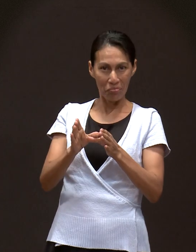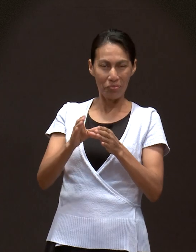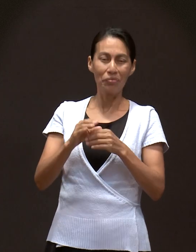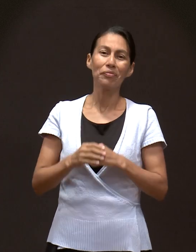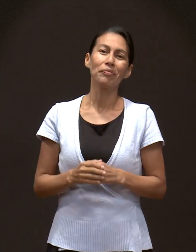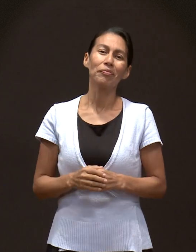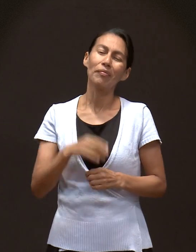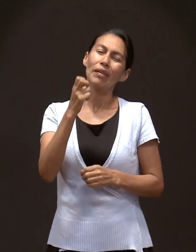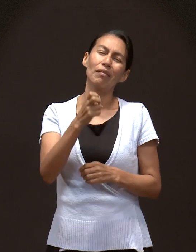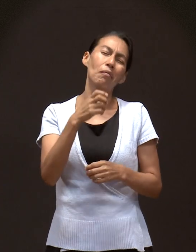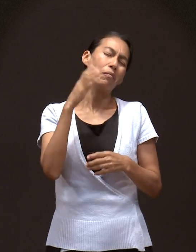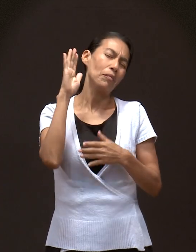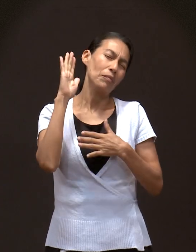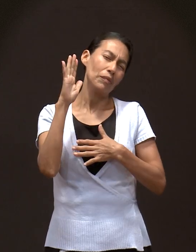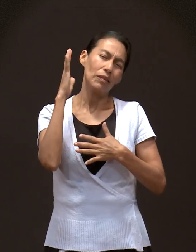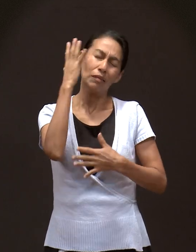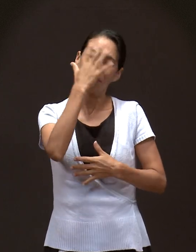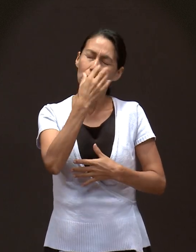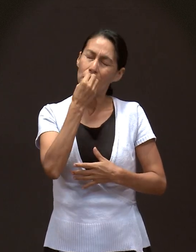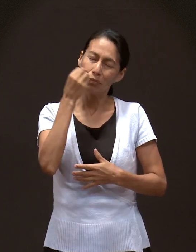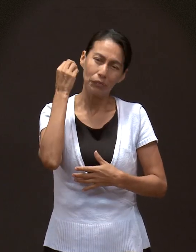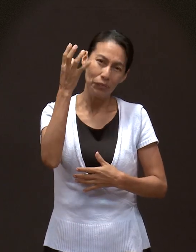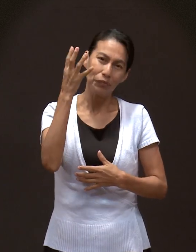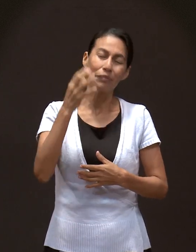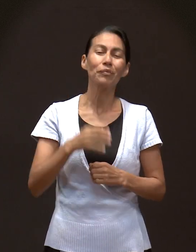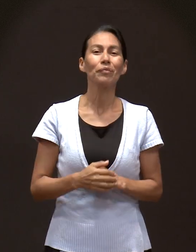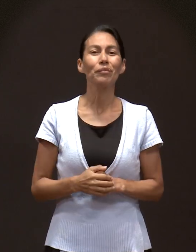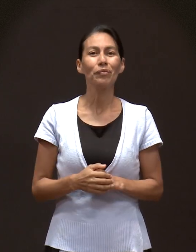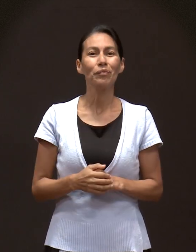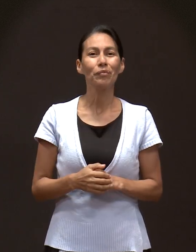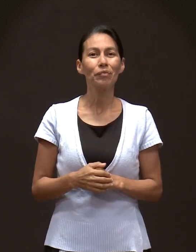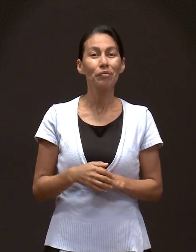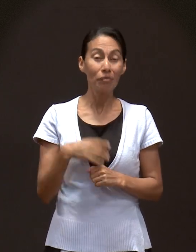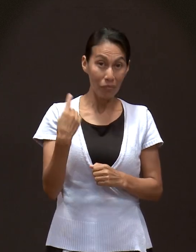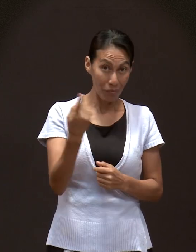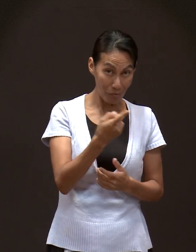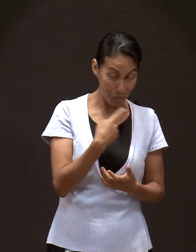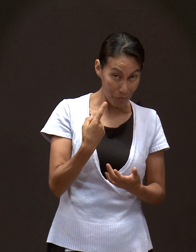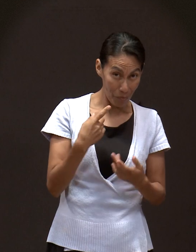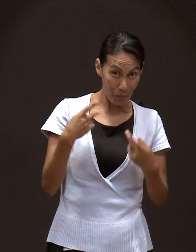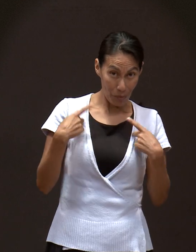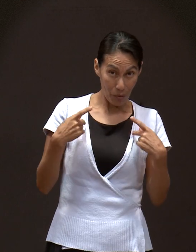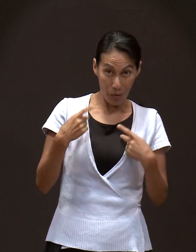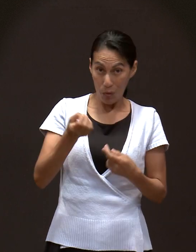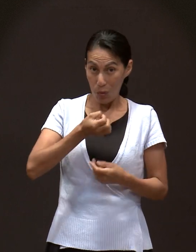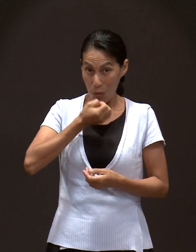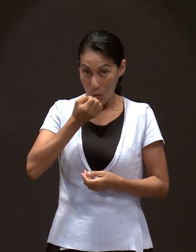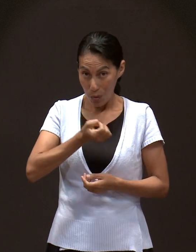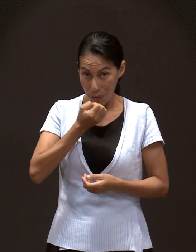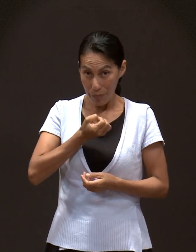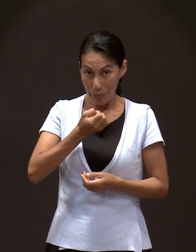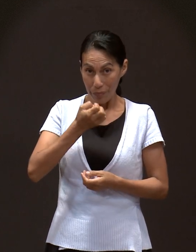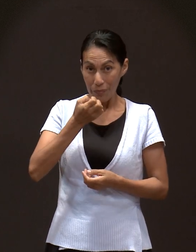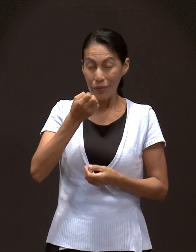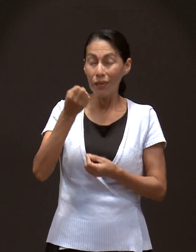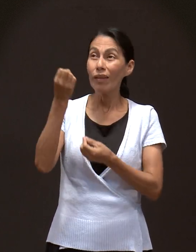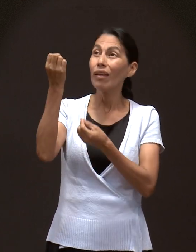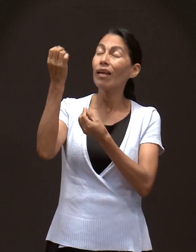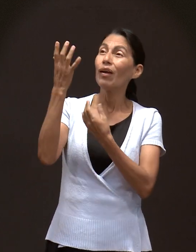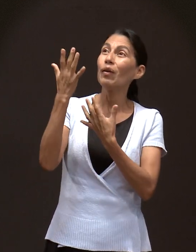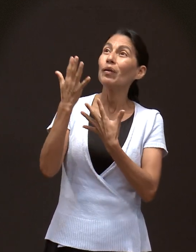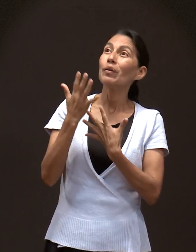lo cumpliría. Son promesas extraordinarias que tenemos todos los que